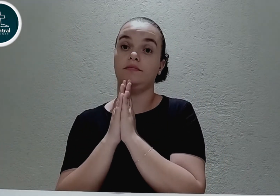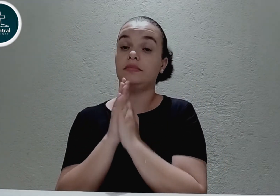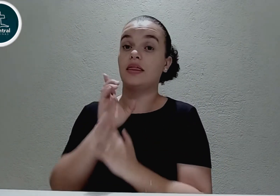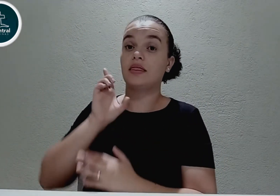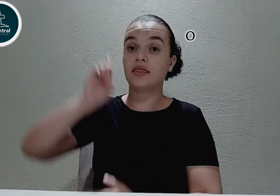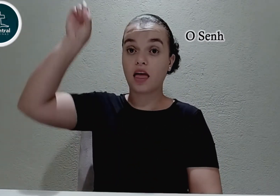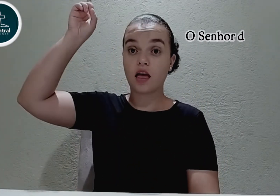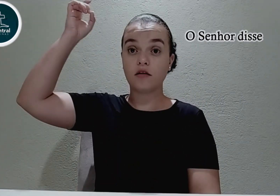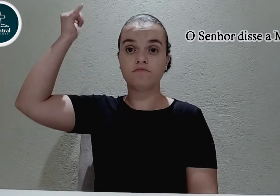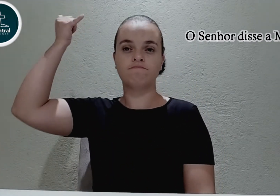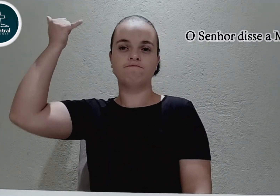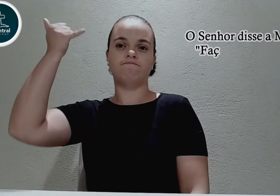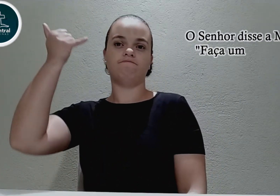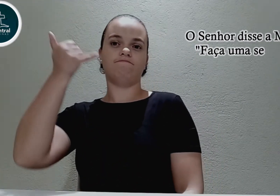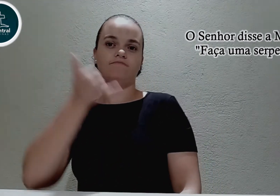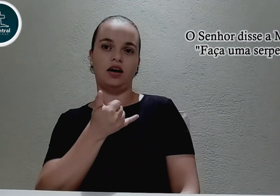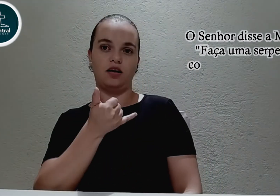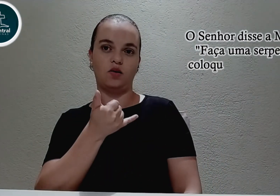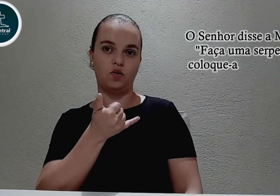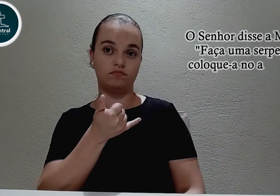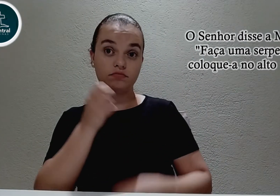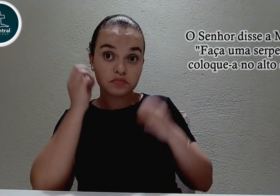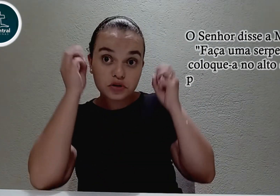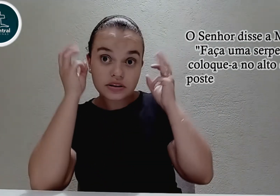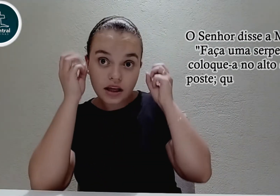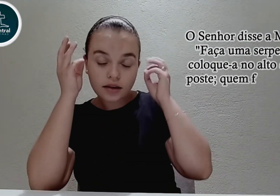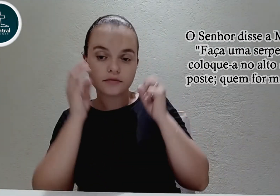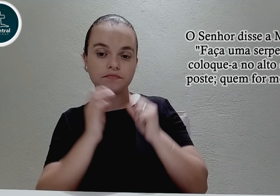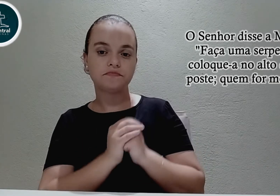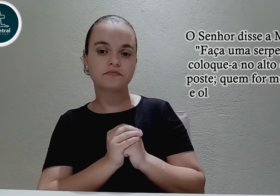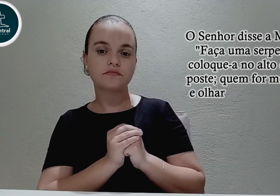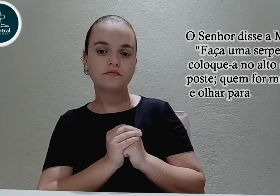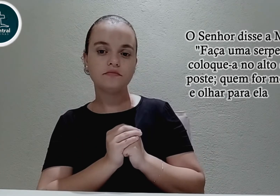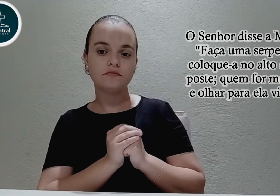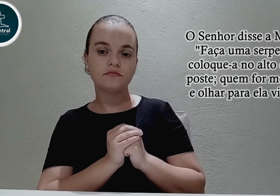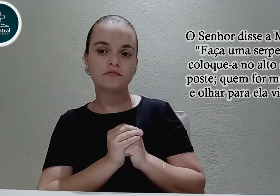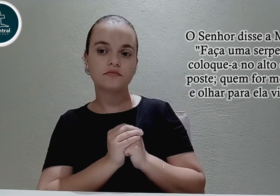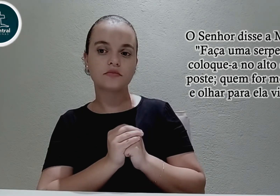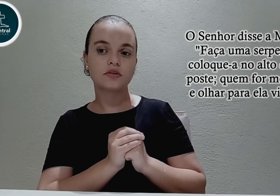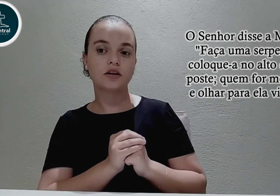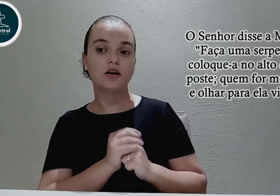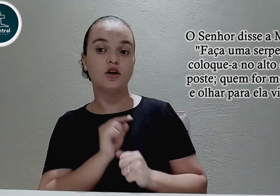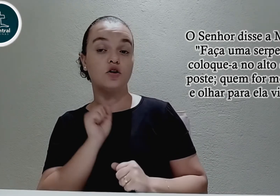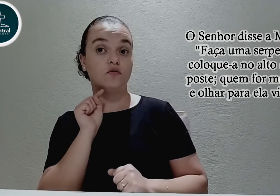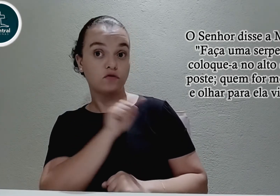E Moisés orou pelo povo. O Senhor disse a Moisés: